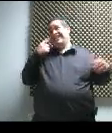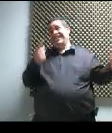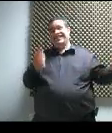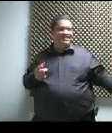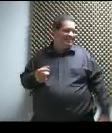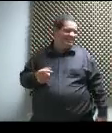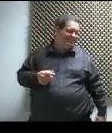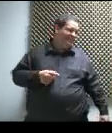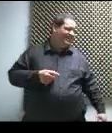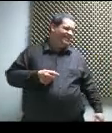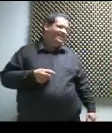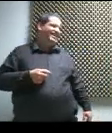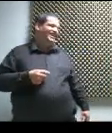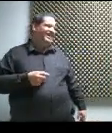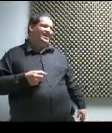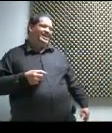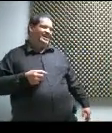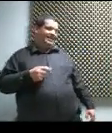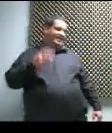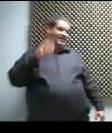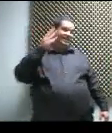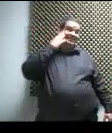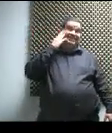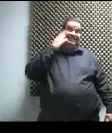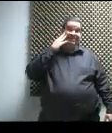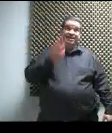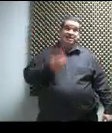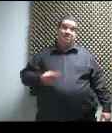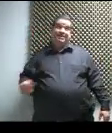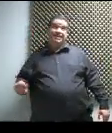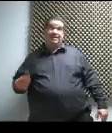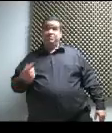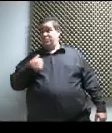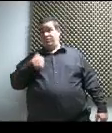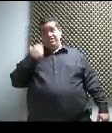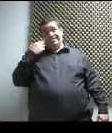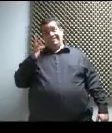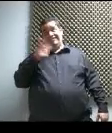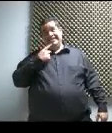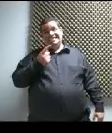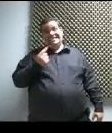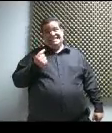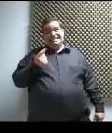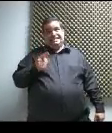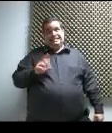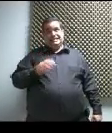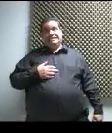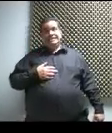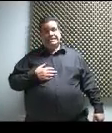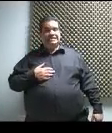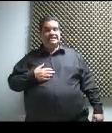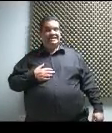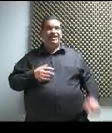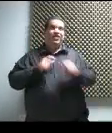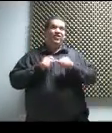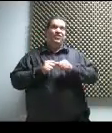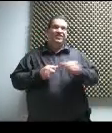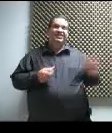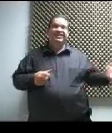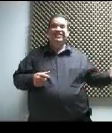me preocupa. No, porque él se sabe este material, ¿ves? Pero uno que no sabe... No, no se apaliquea, es verdad. ajá, continúa.